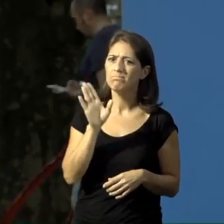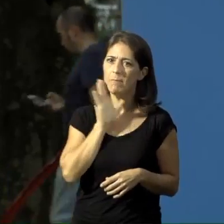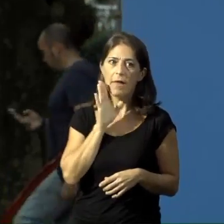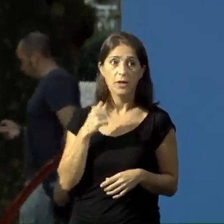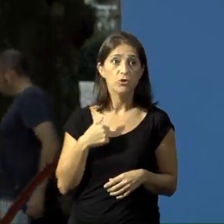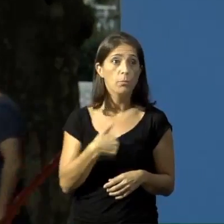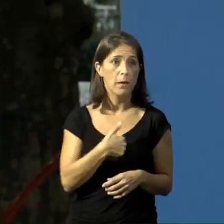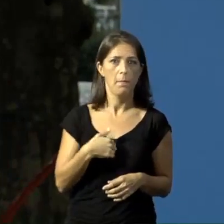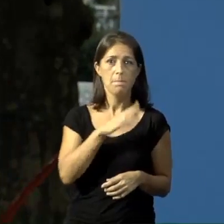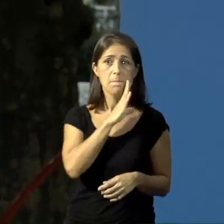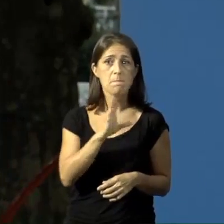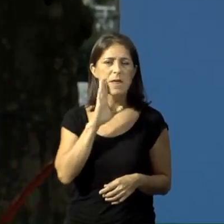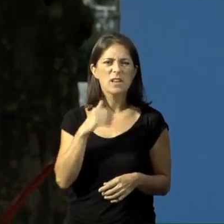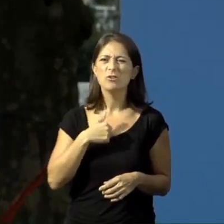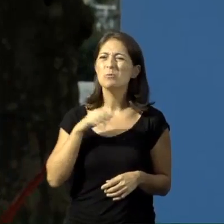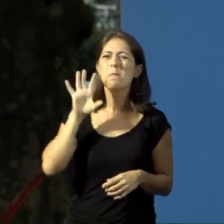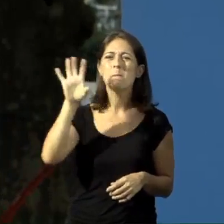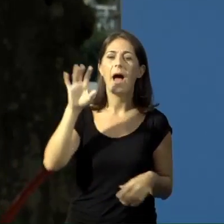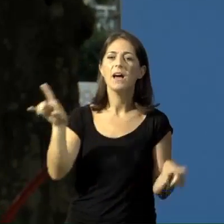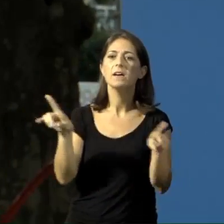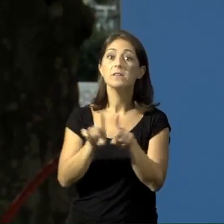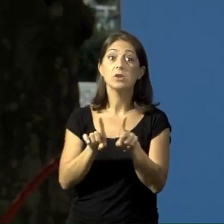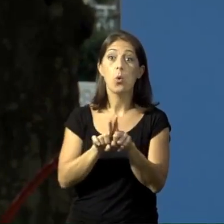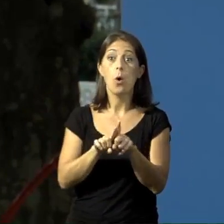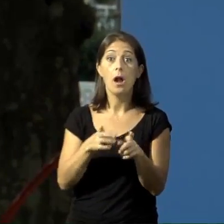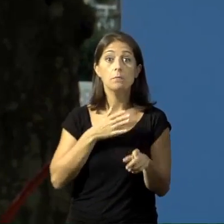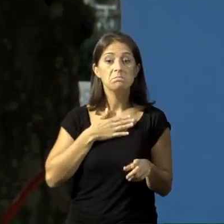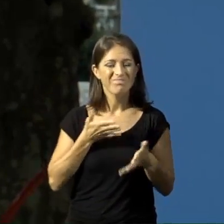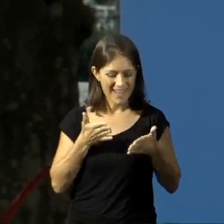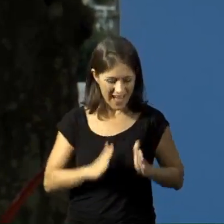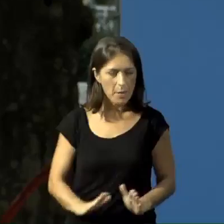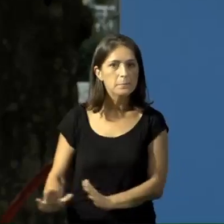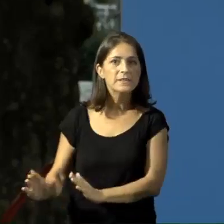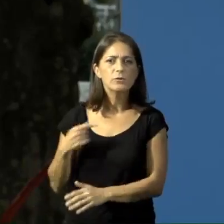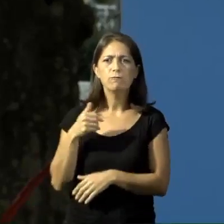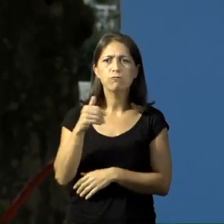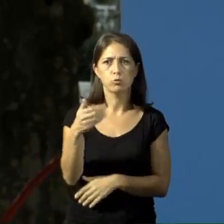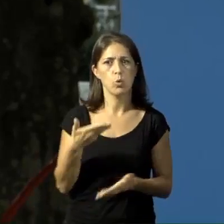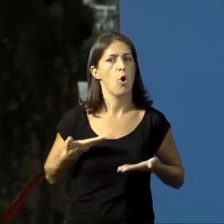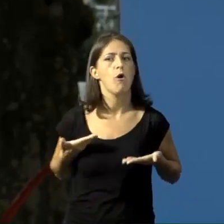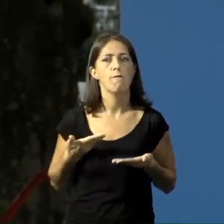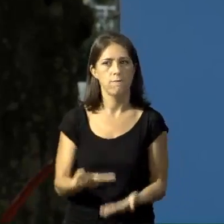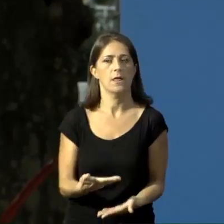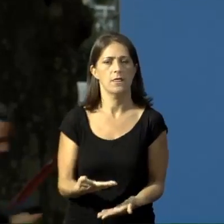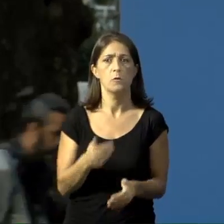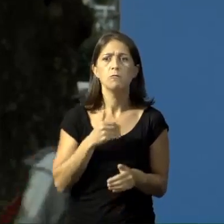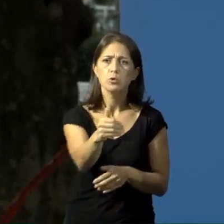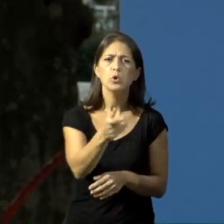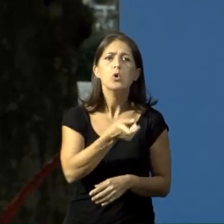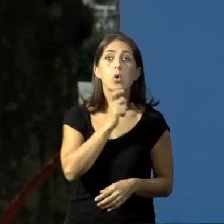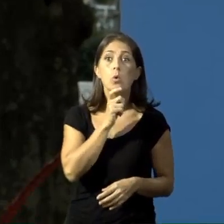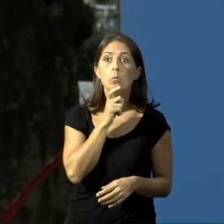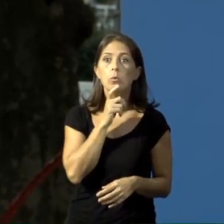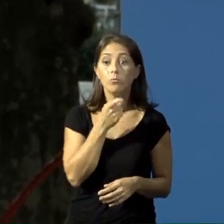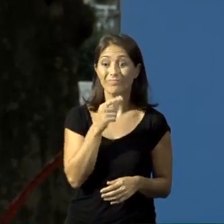nai quero un país que lles ofreza un futuro aos meus fillos. Futuro que